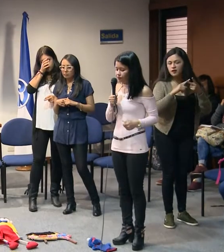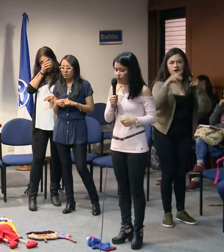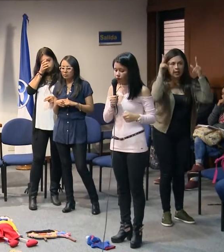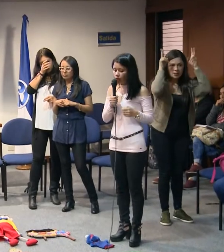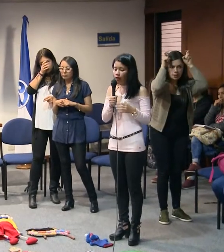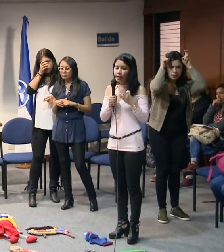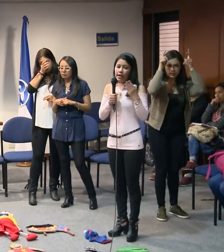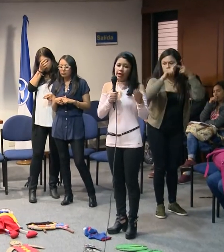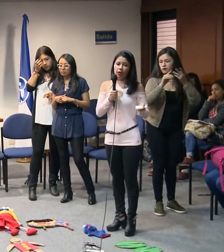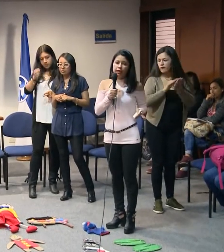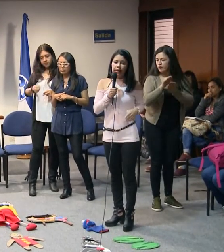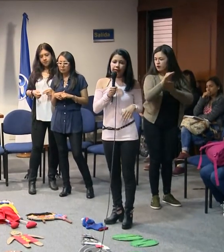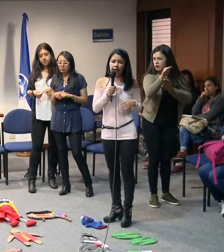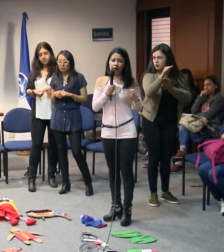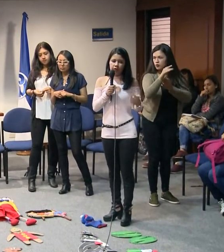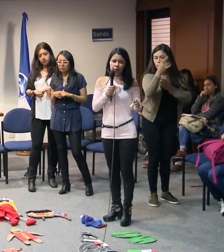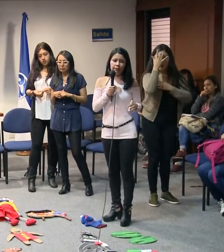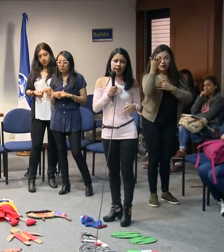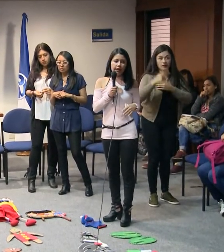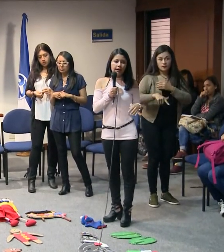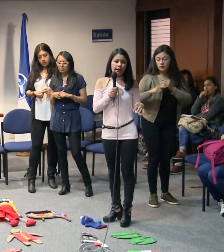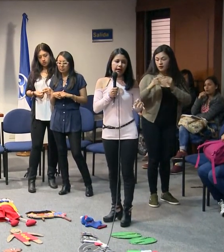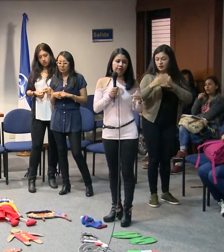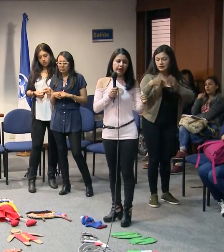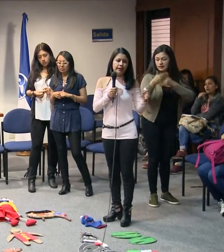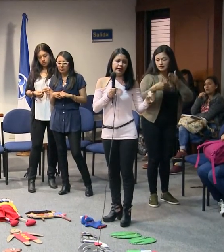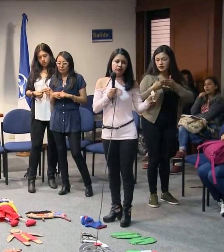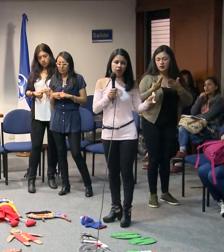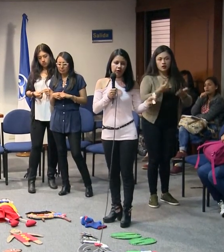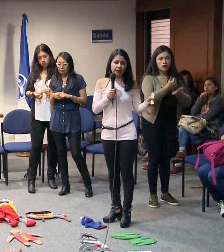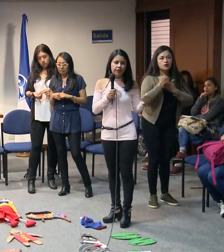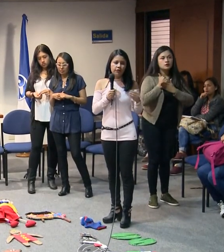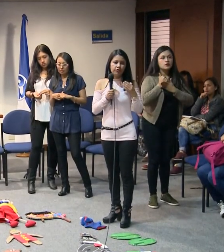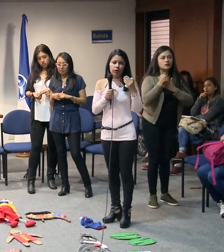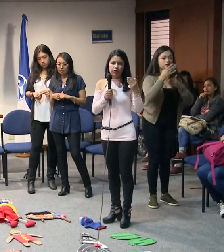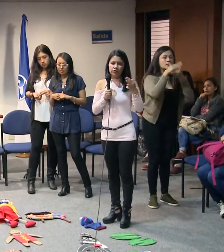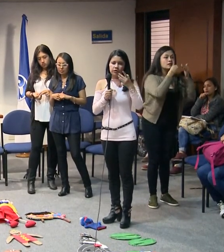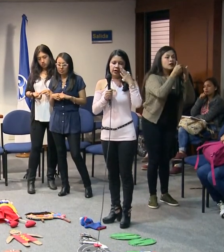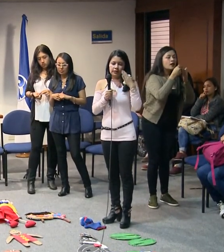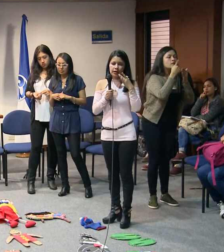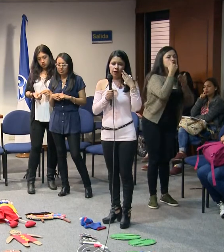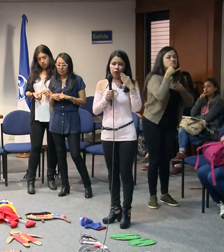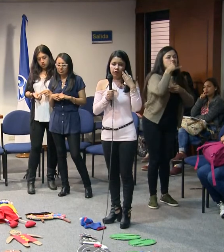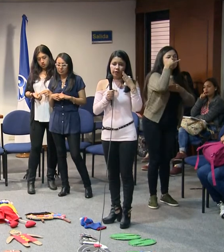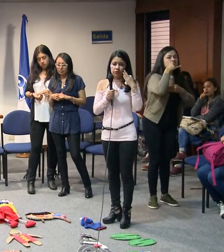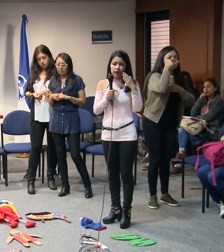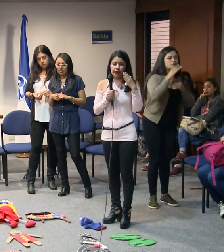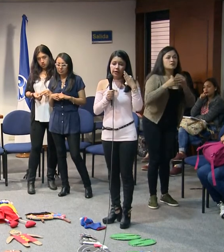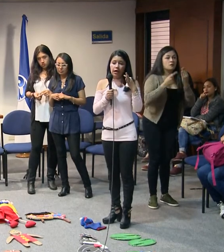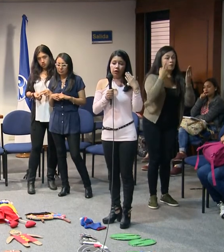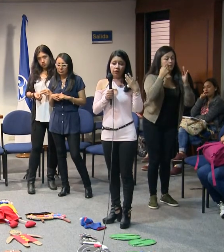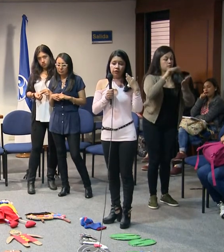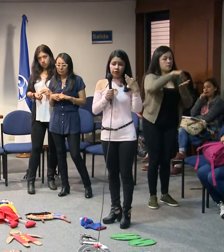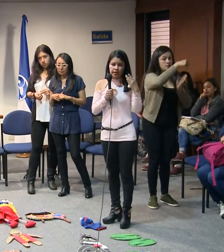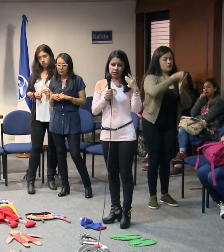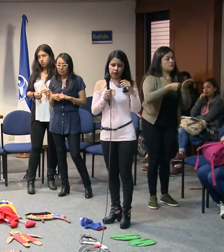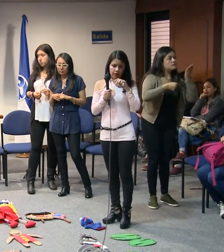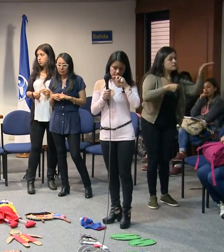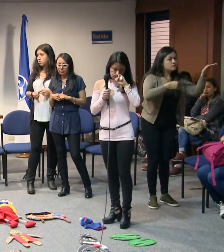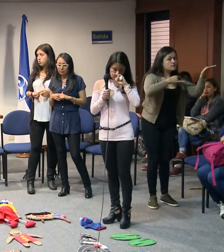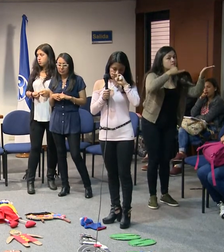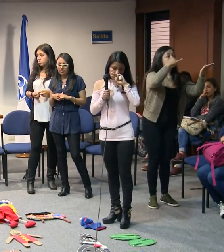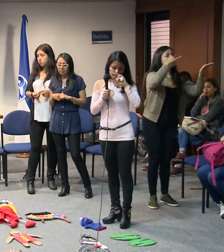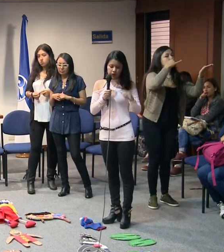ratón. Y porque la tela nos permitía darle diferentes olores. Entonces, cuando nosotros le acercábamos los personajes,